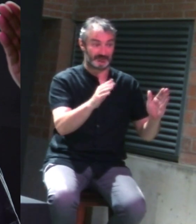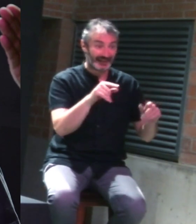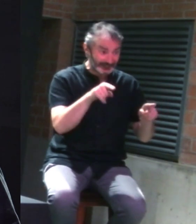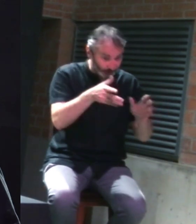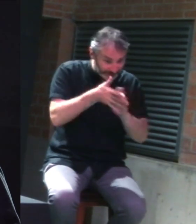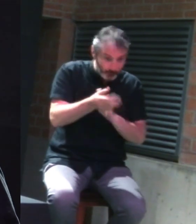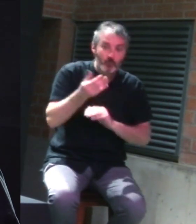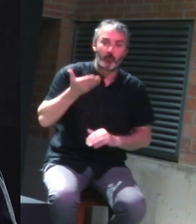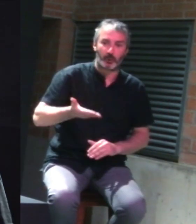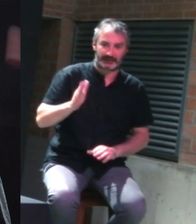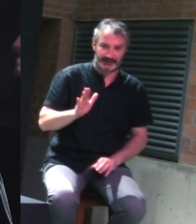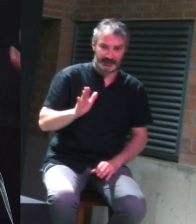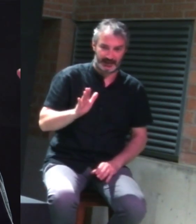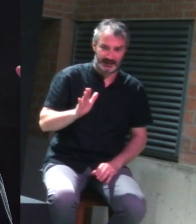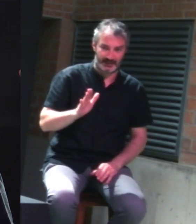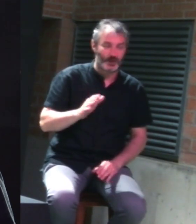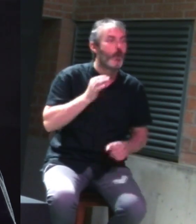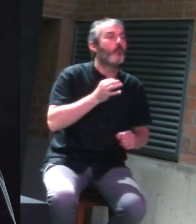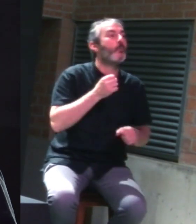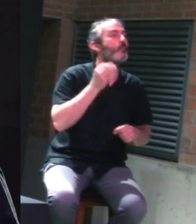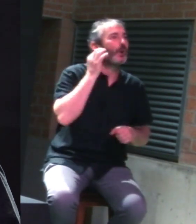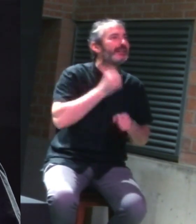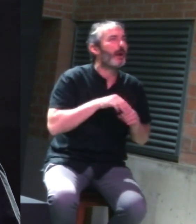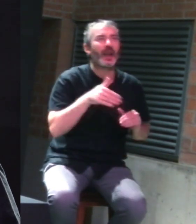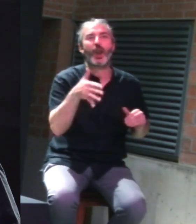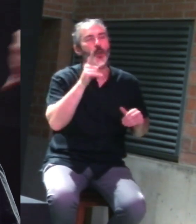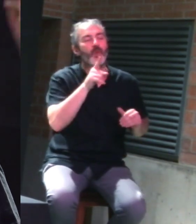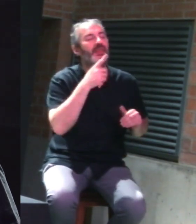importante, entenderlo para comprender muchas cosas de lo que pasa